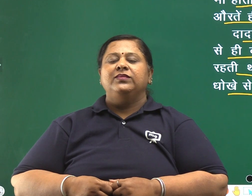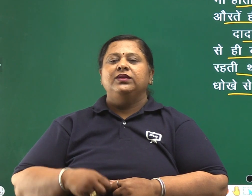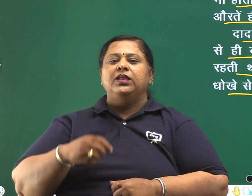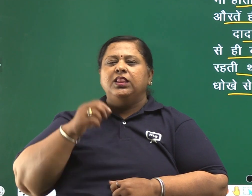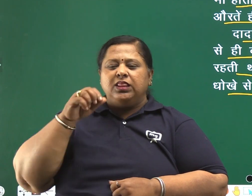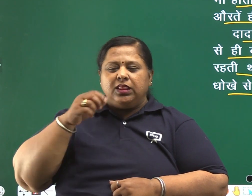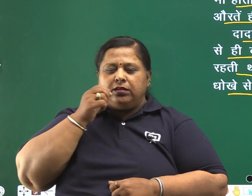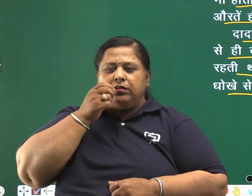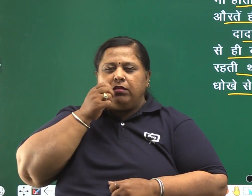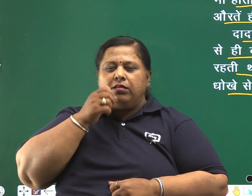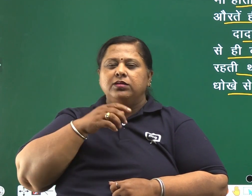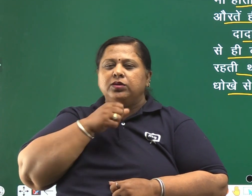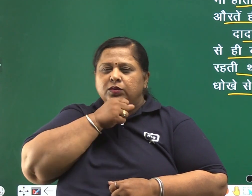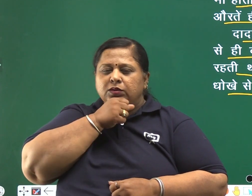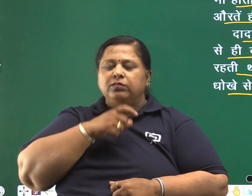दादाजी की